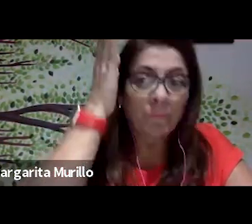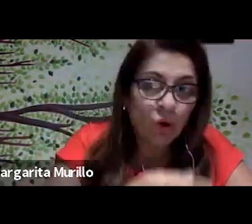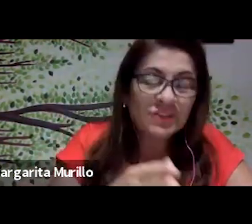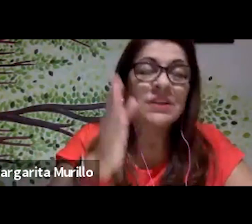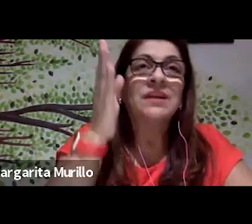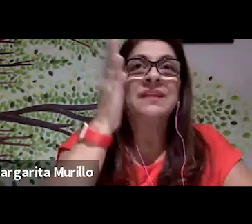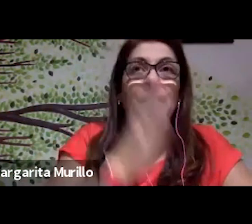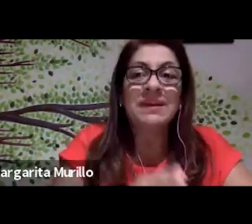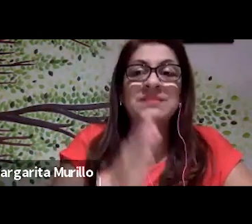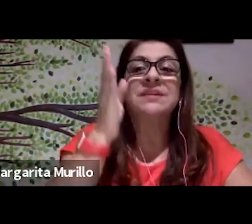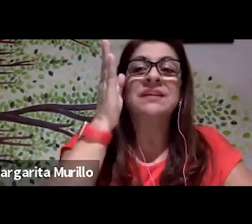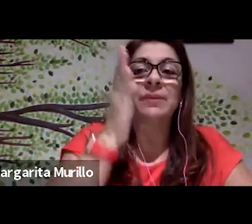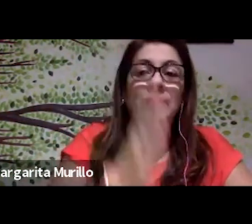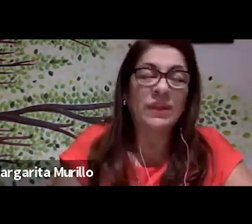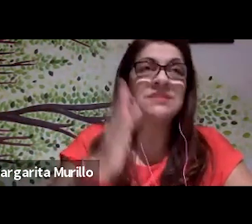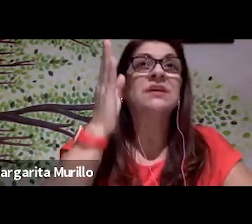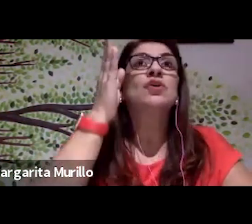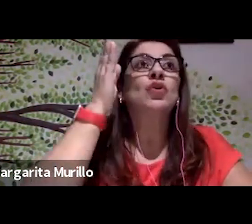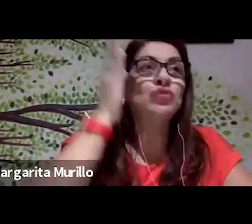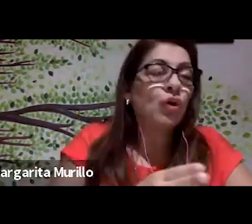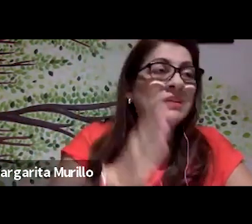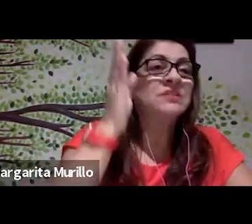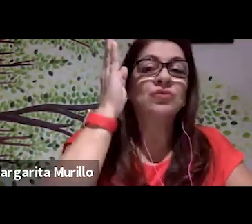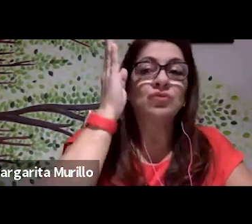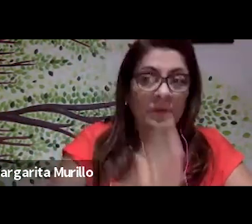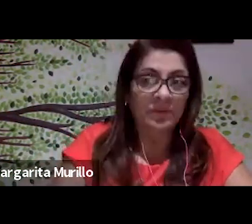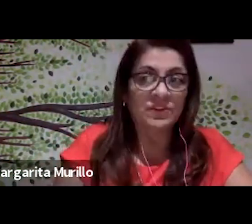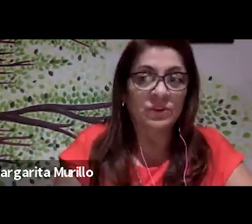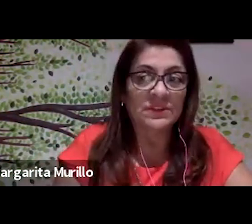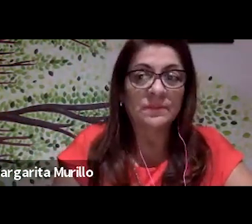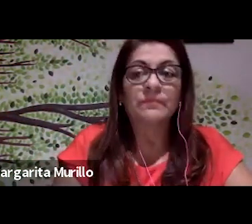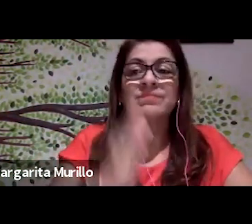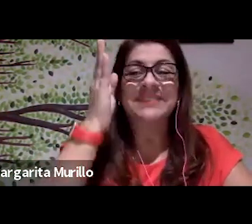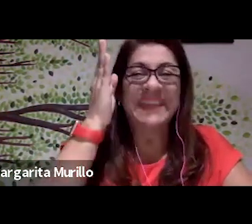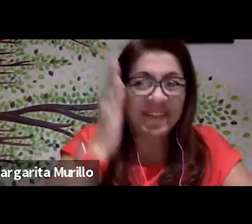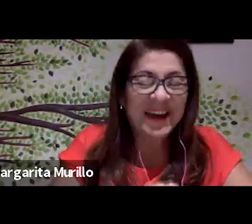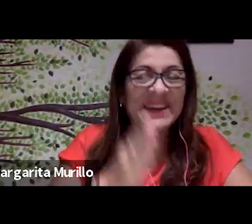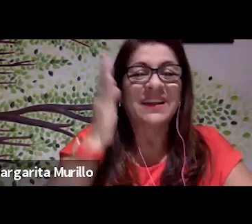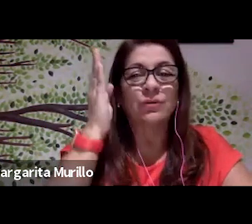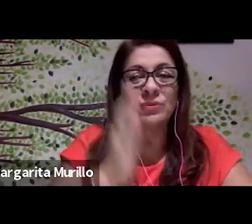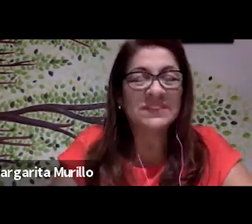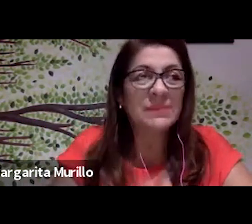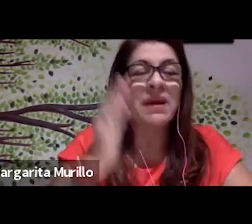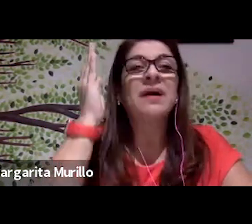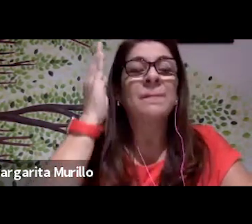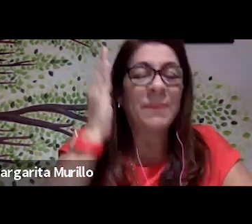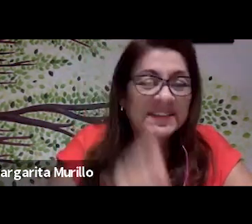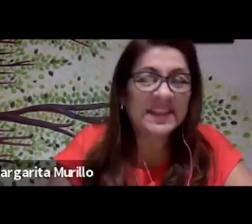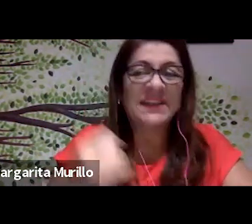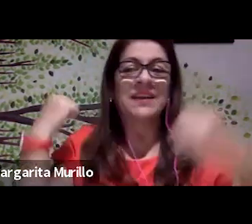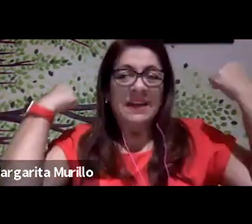vos te ames y te valores con todas tus imperfecciones trabajar la autoestima